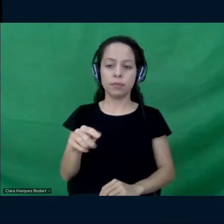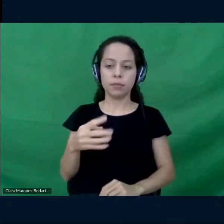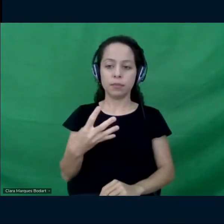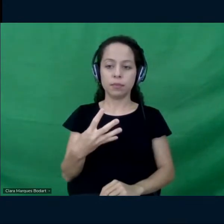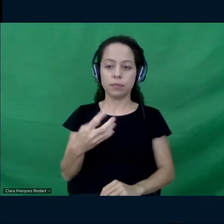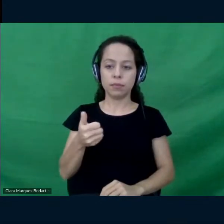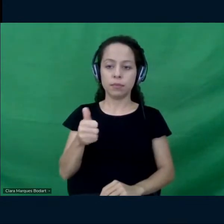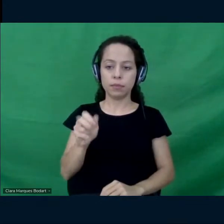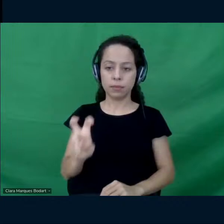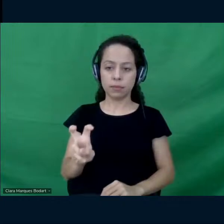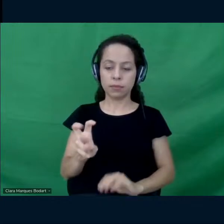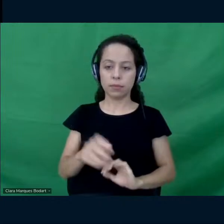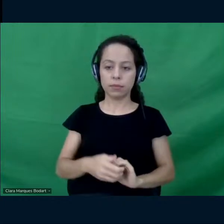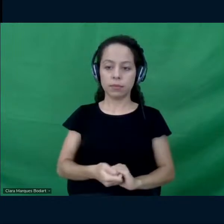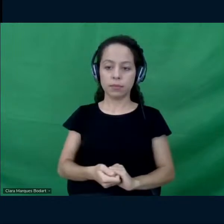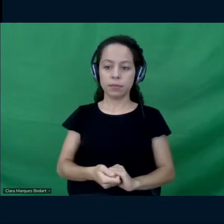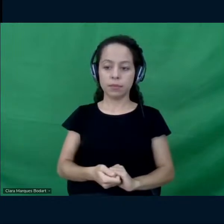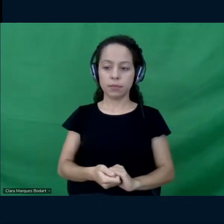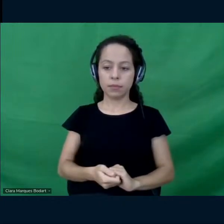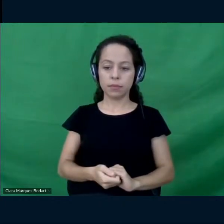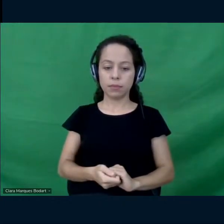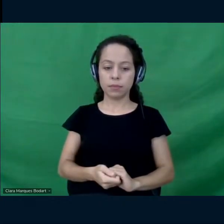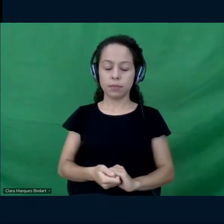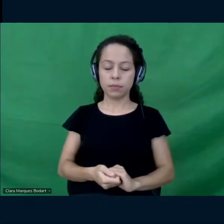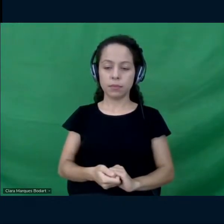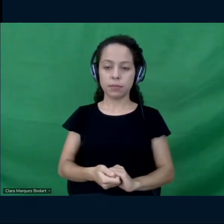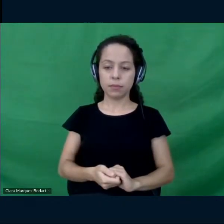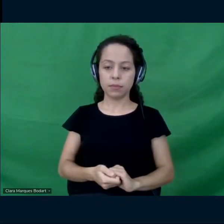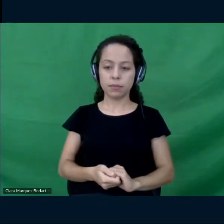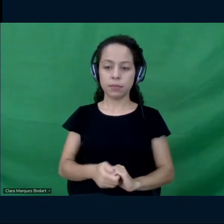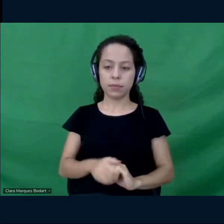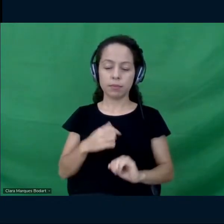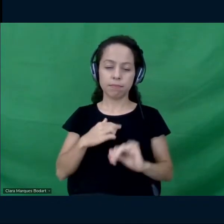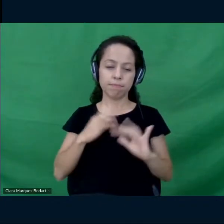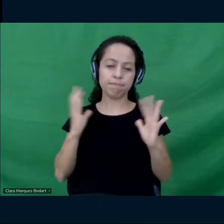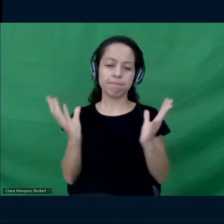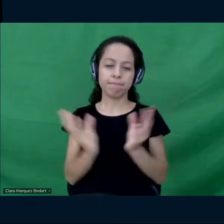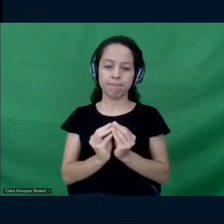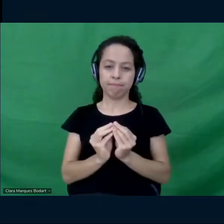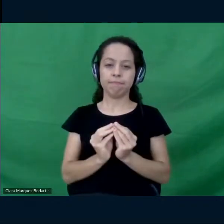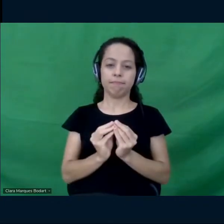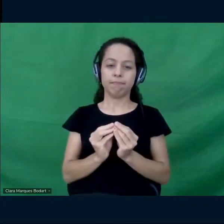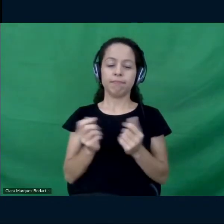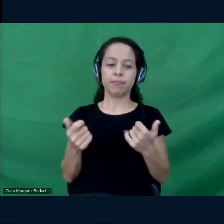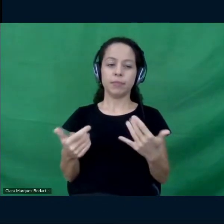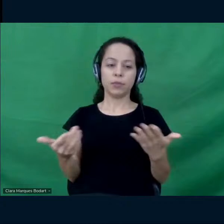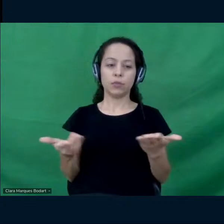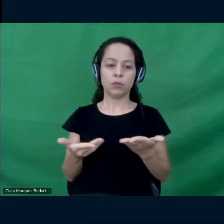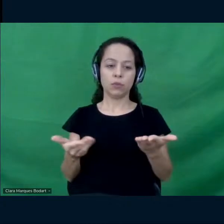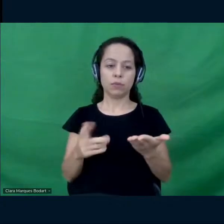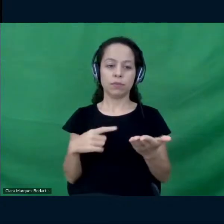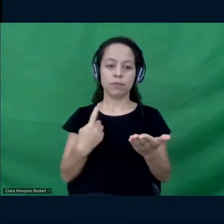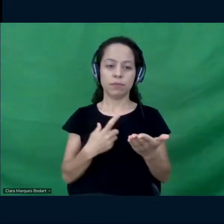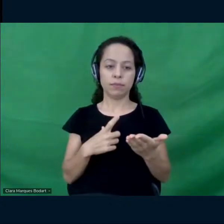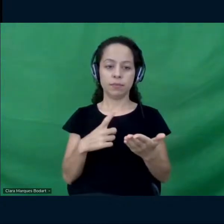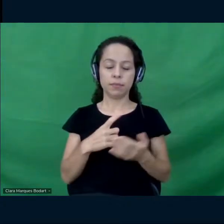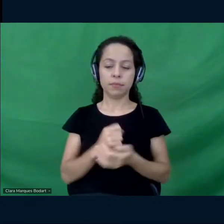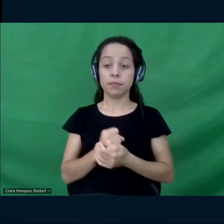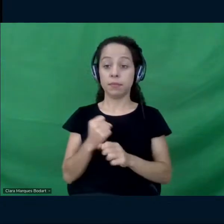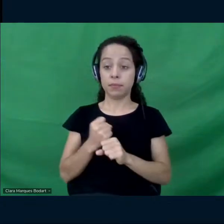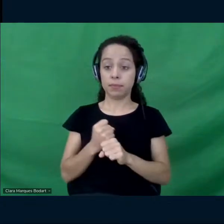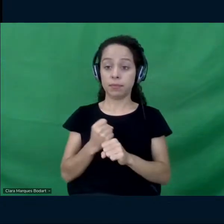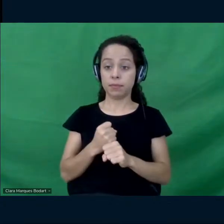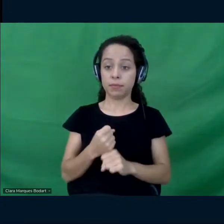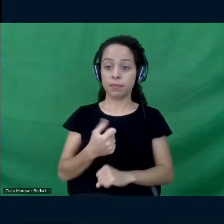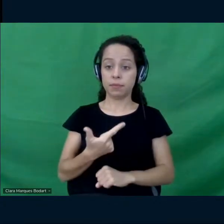13.415. De qualquer maneira, vou falar um rapidinho do cenário que temos agora. Em